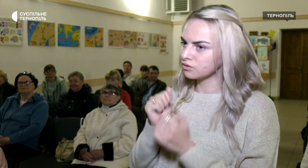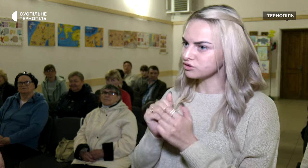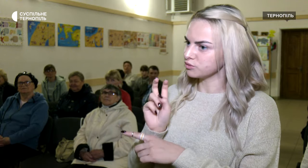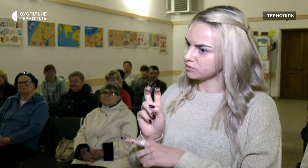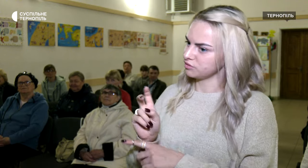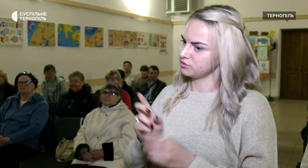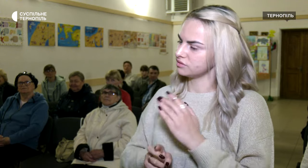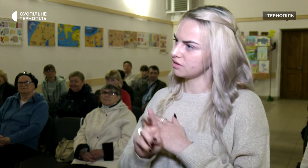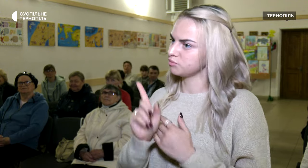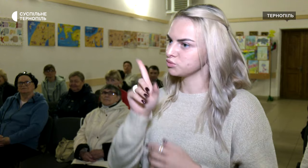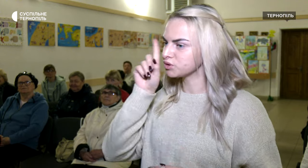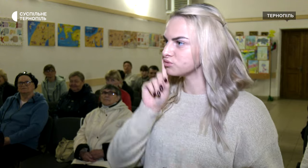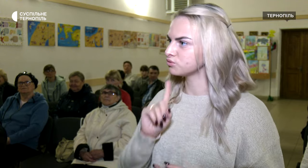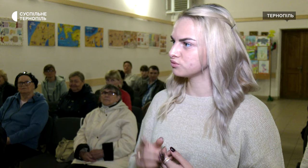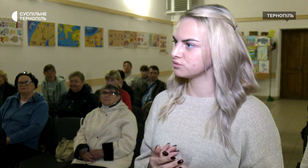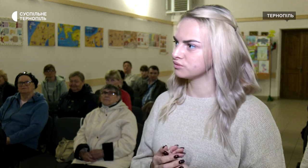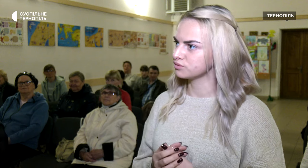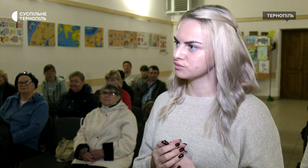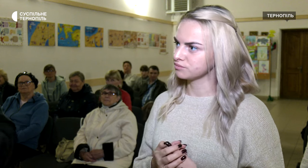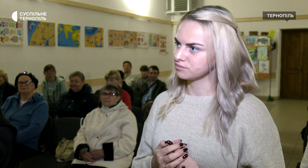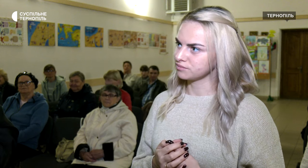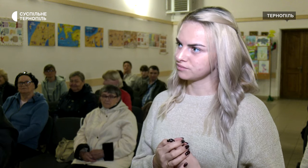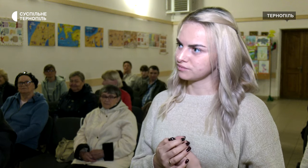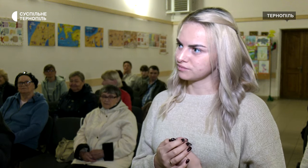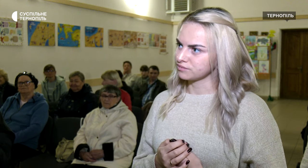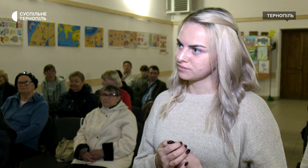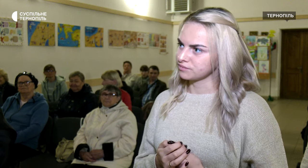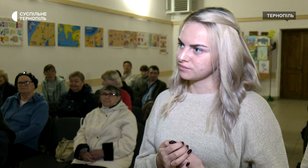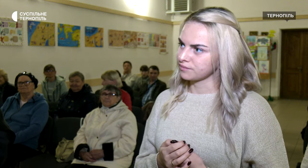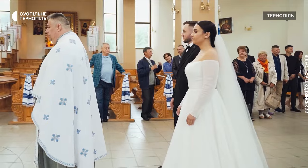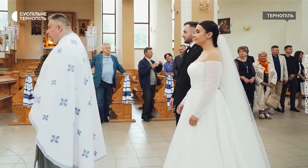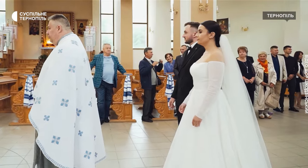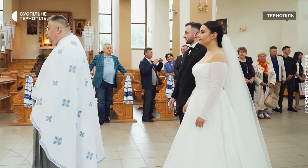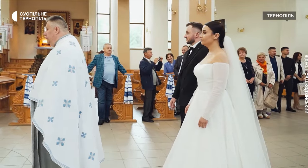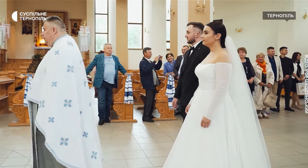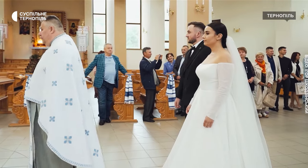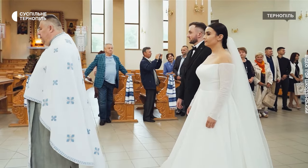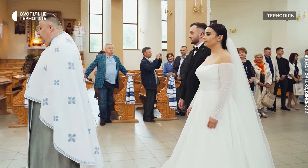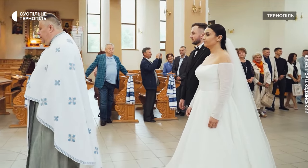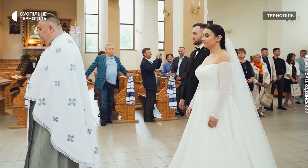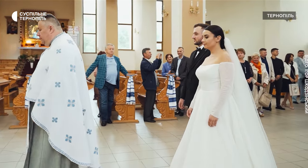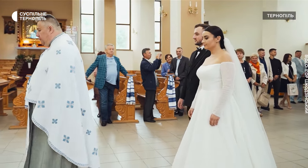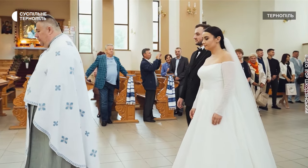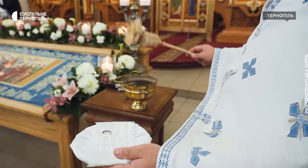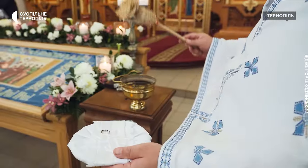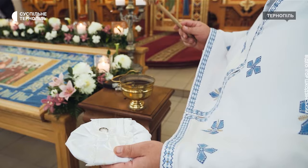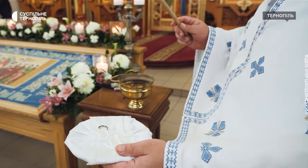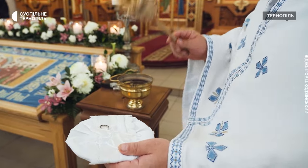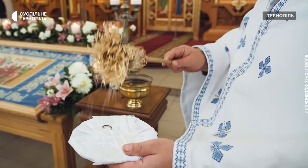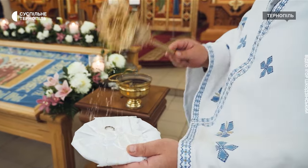доступно. Все легко сприймається, тому ми приходимо сюди, бо нам так зручно. Також отець Ігор вінчає пари жестовою мовою